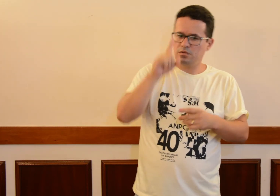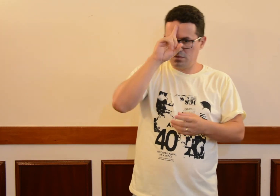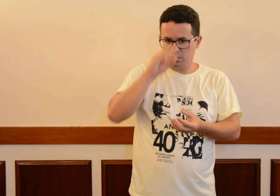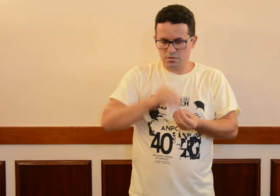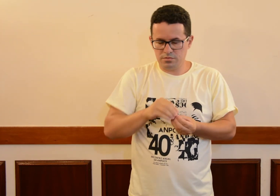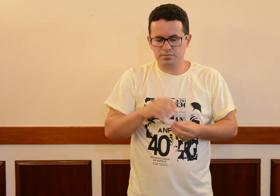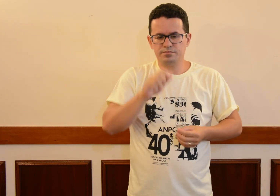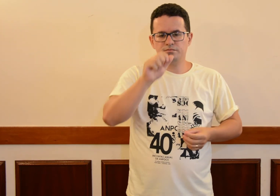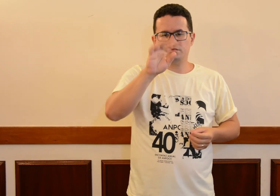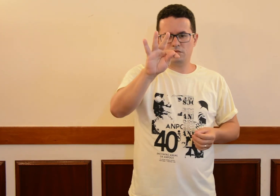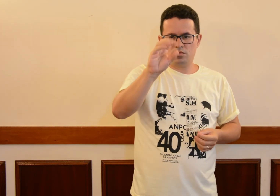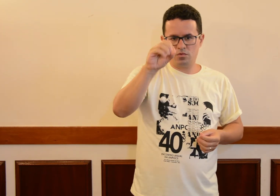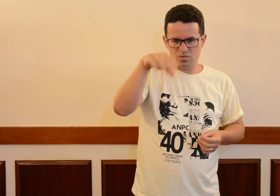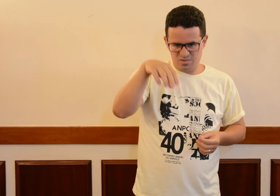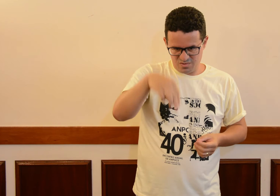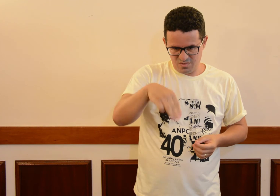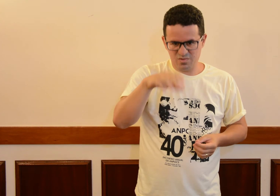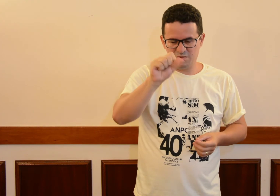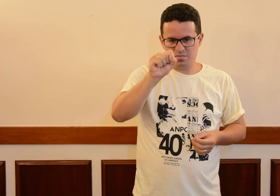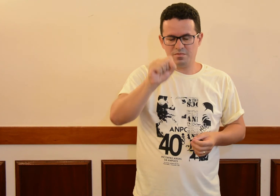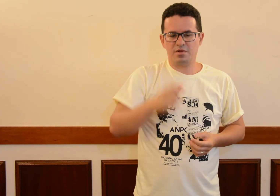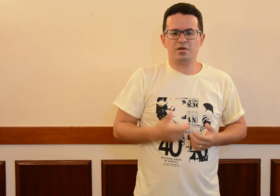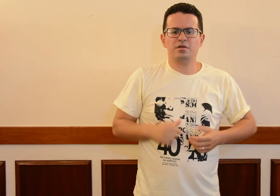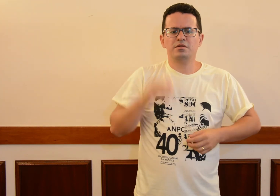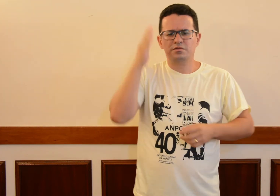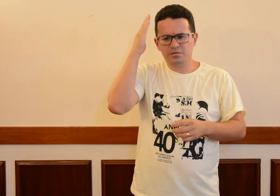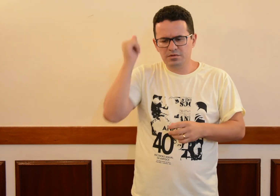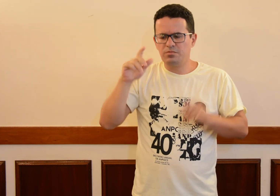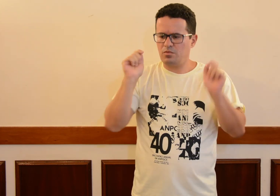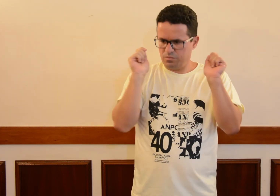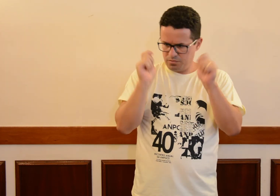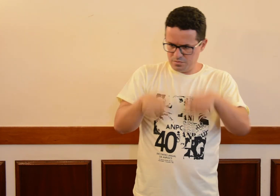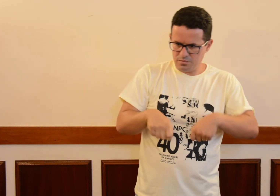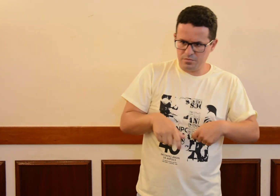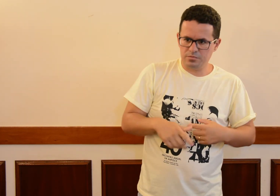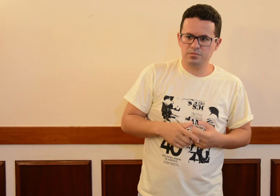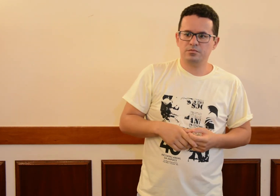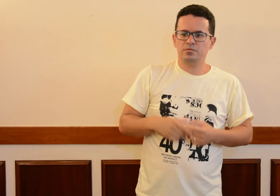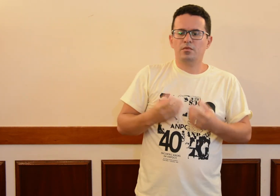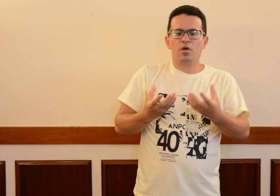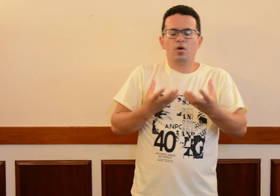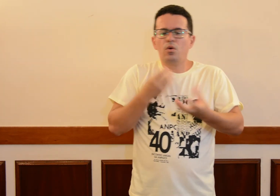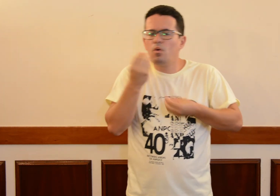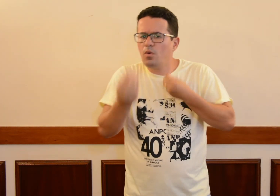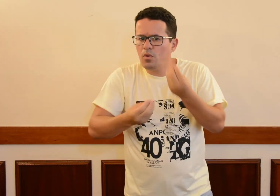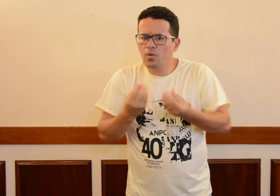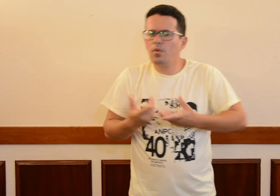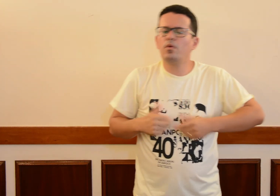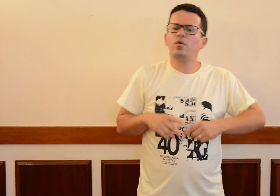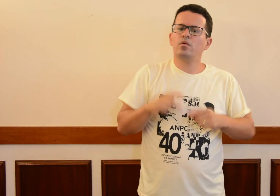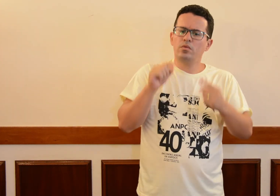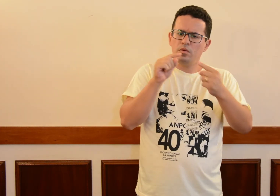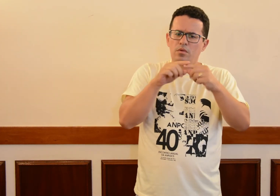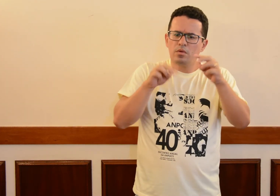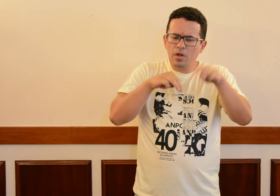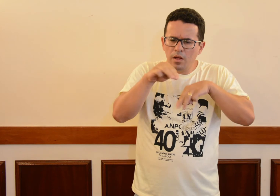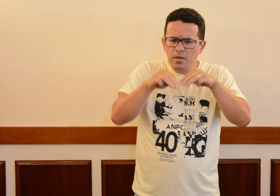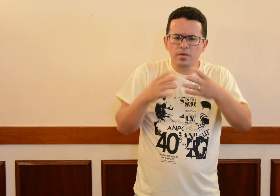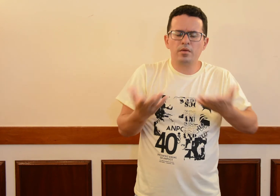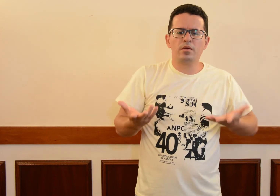saber poder das categorias biomédicas, de alguma forma age no looping desta classificação, não a reconhecendo como